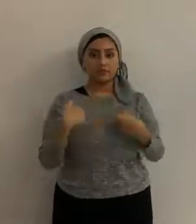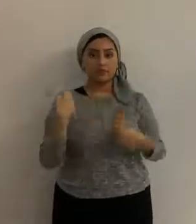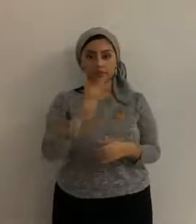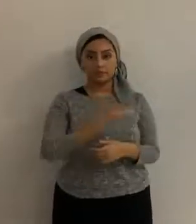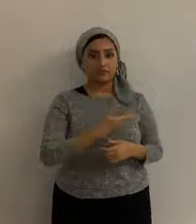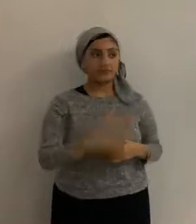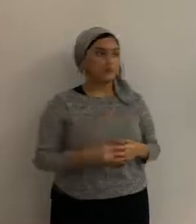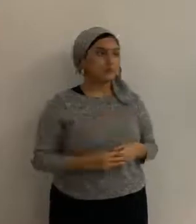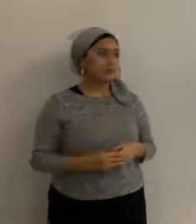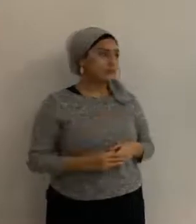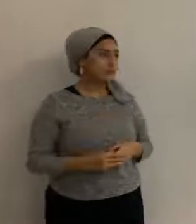Aquí vean,